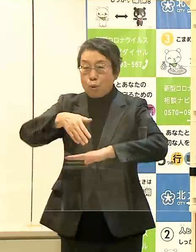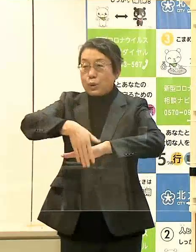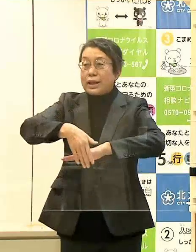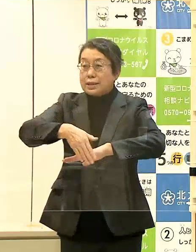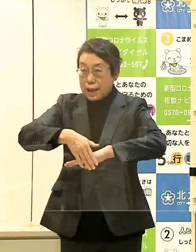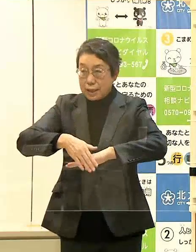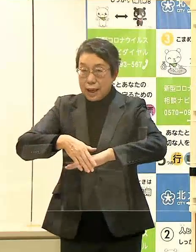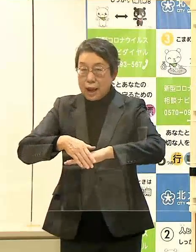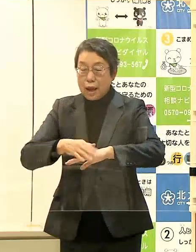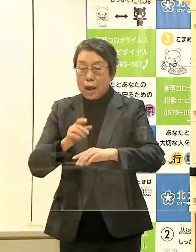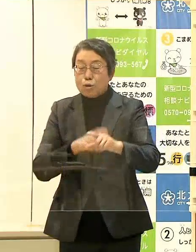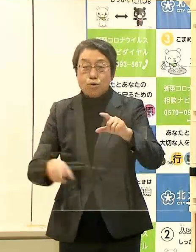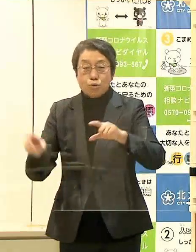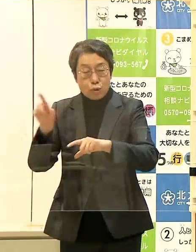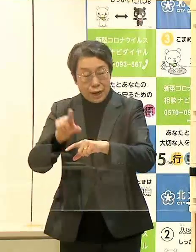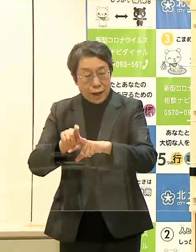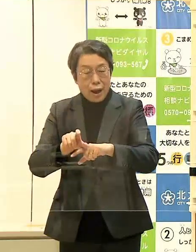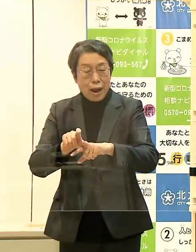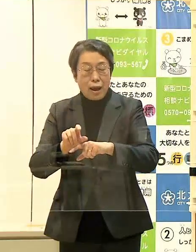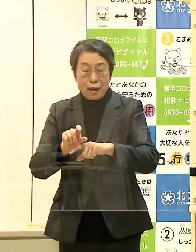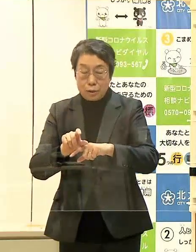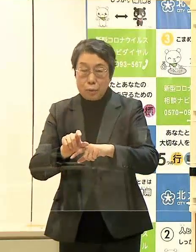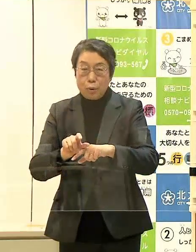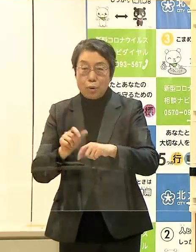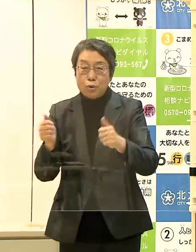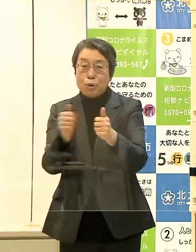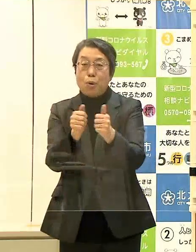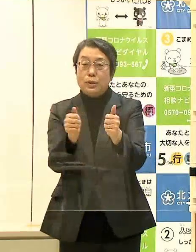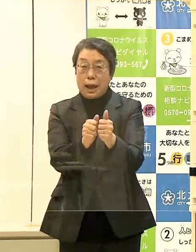などの相談にも応じてまいります